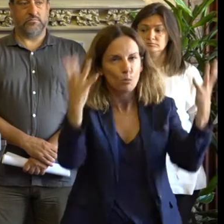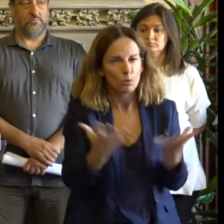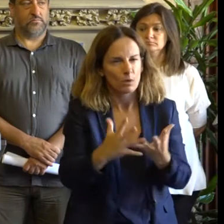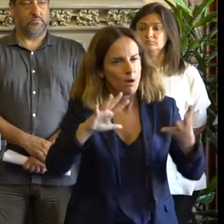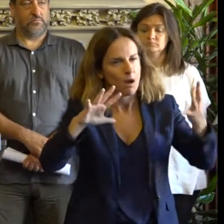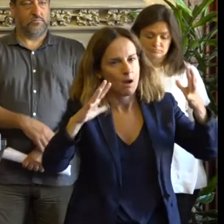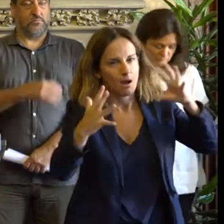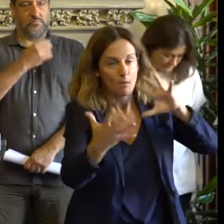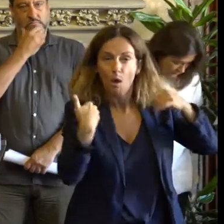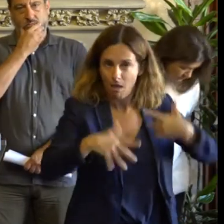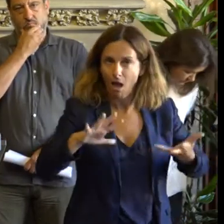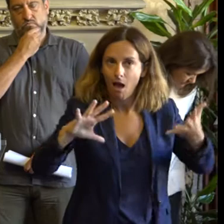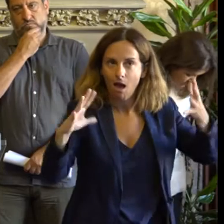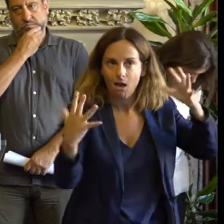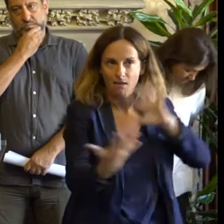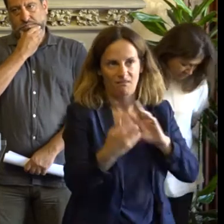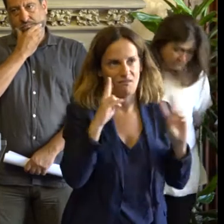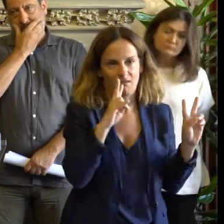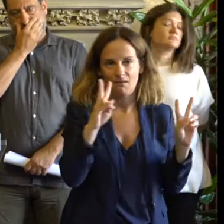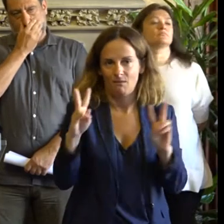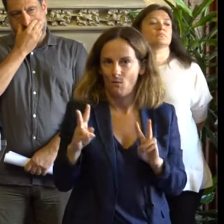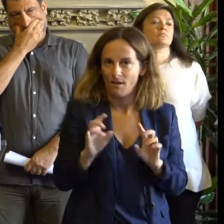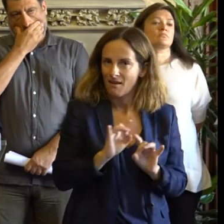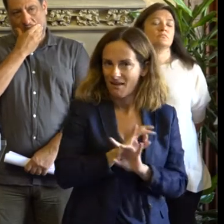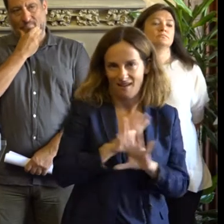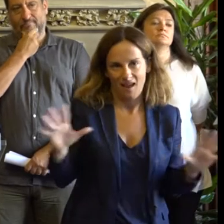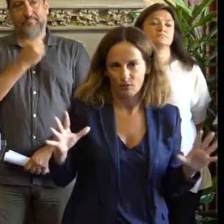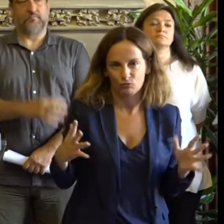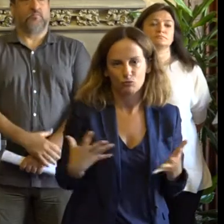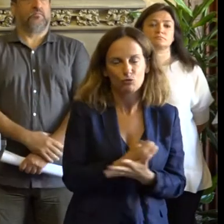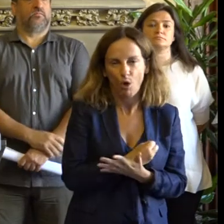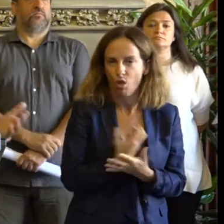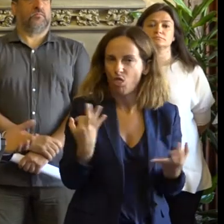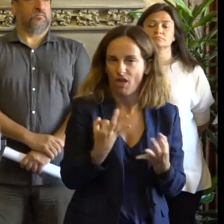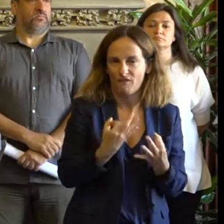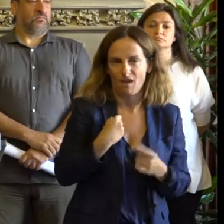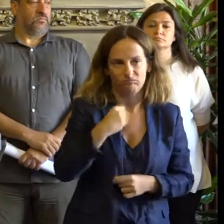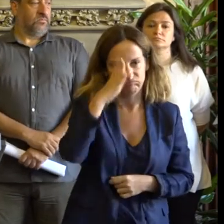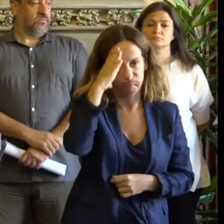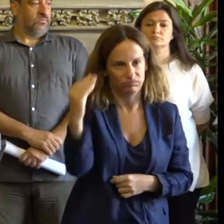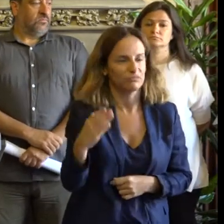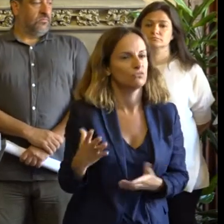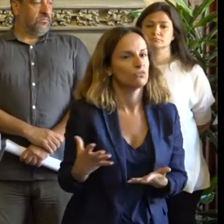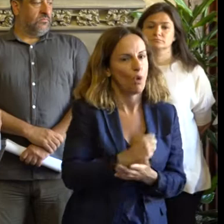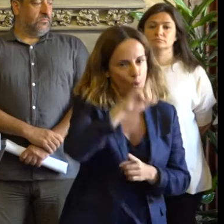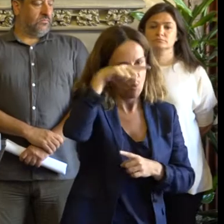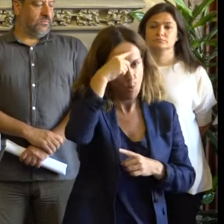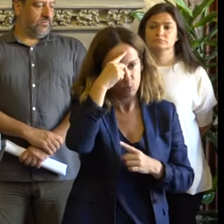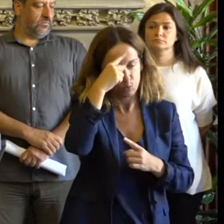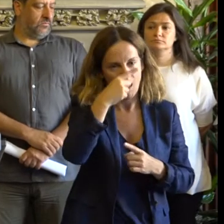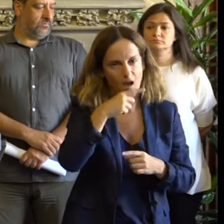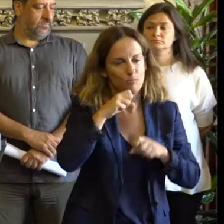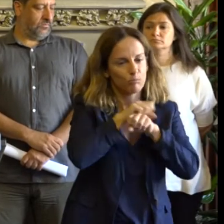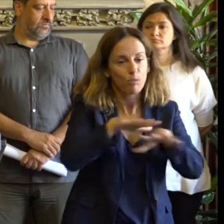nova expressa que ja no hi ha cap redol que hi sigui profà. I en aquest món canviant, on no hi ha cap redol que hi